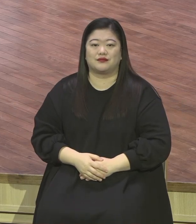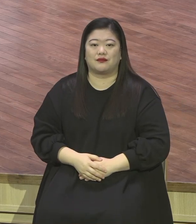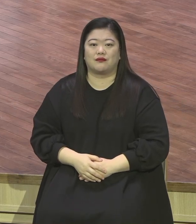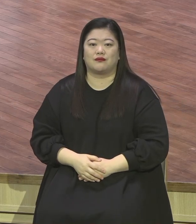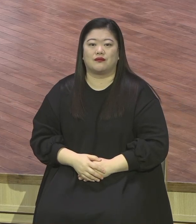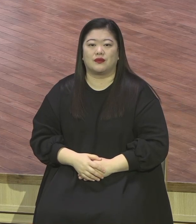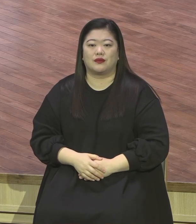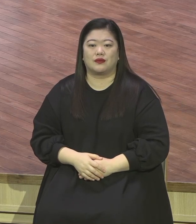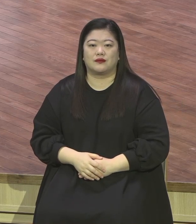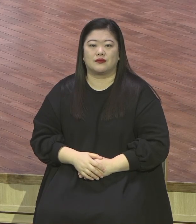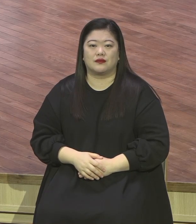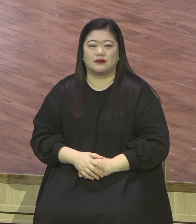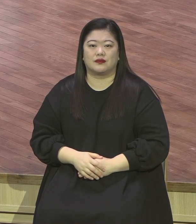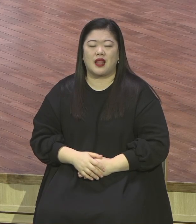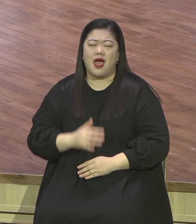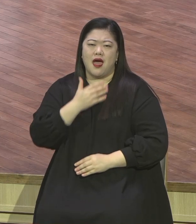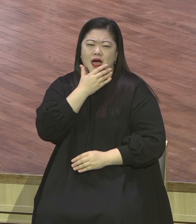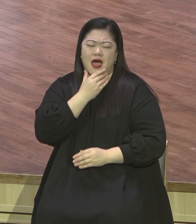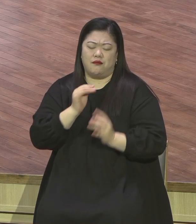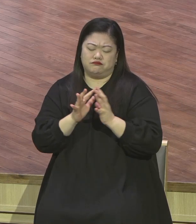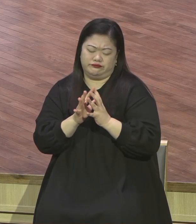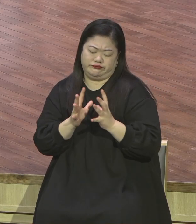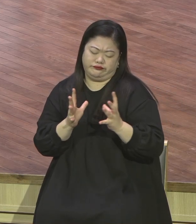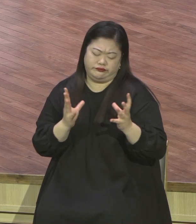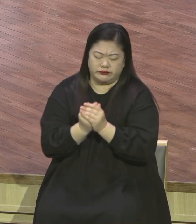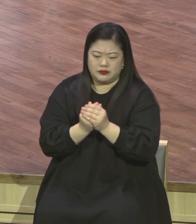행복의 삶을 누립시다.